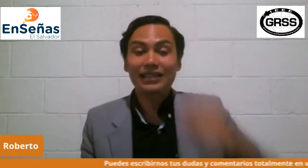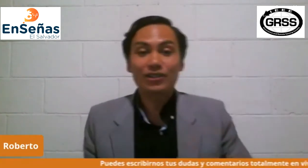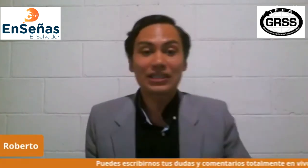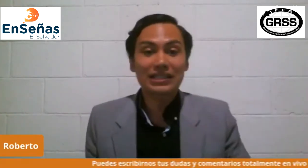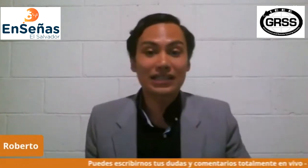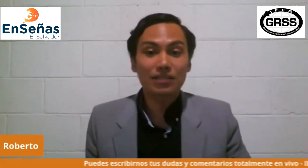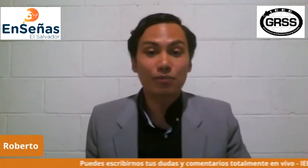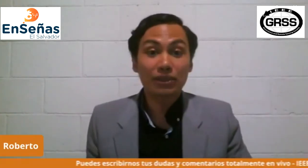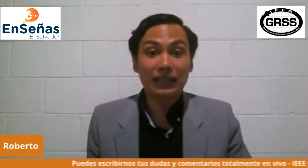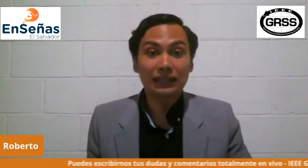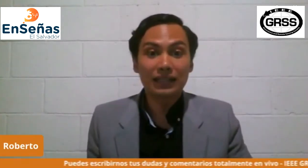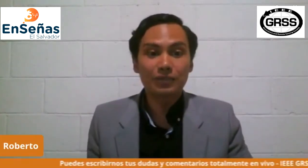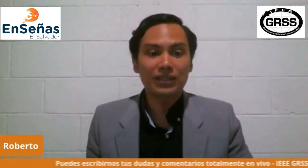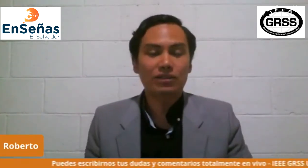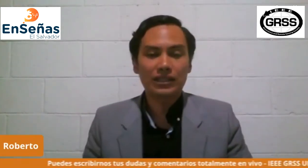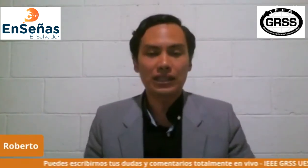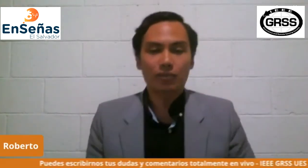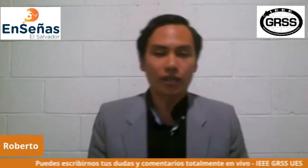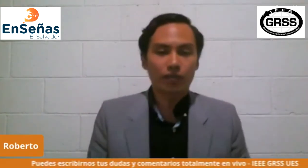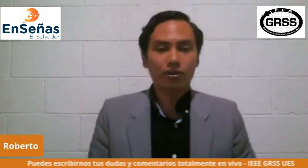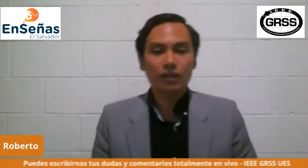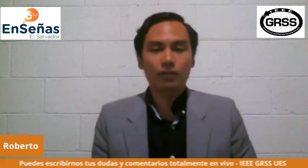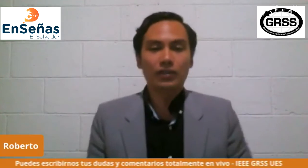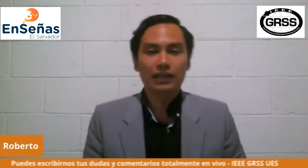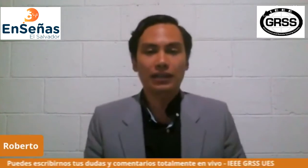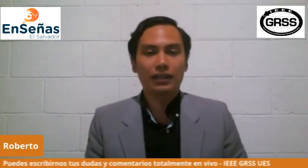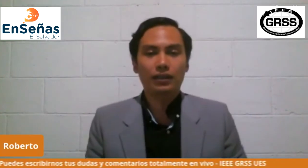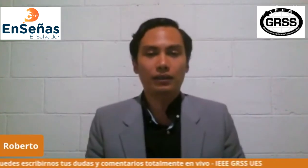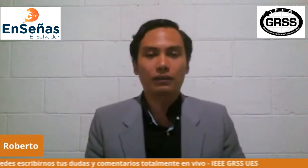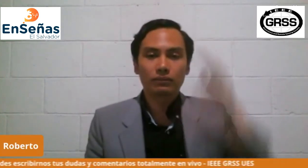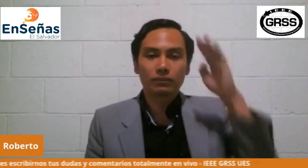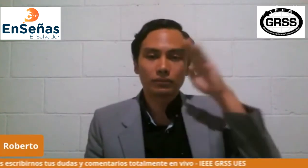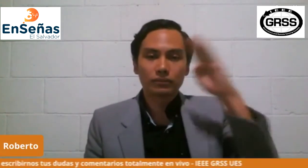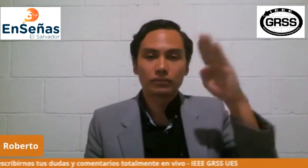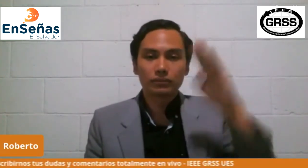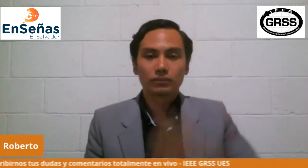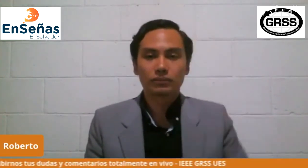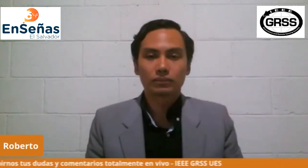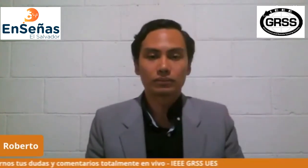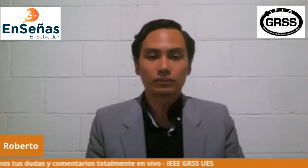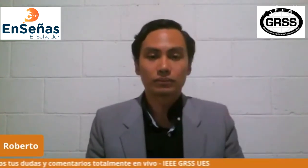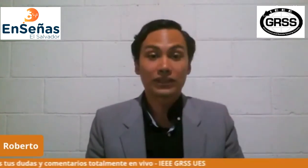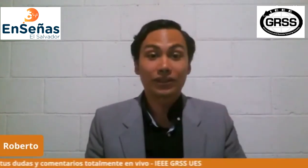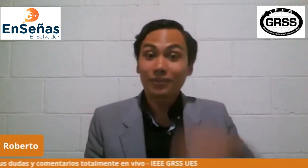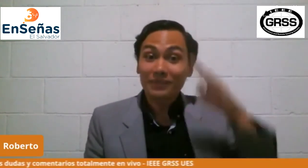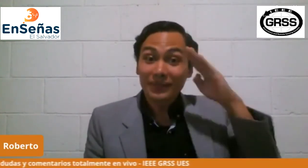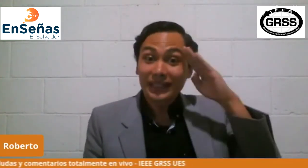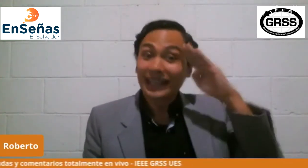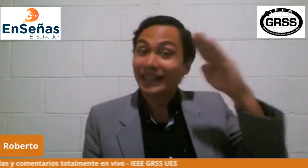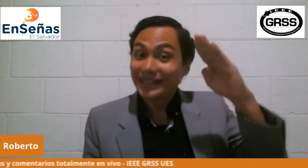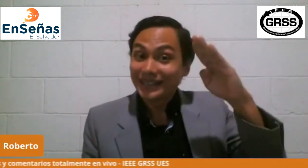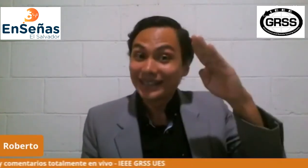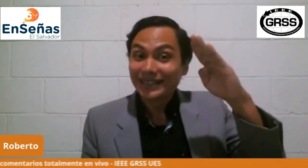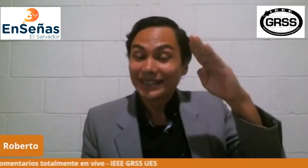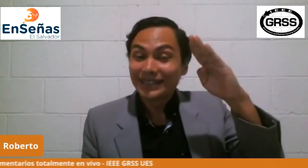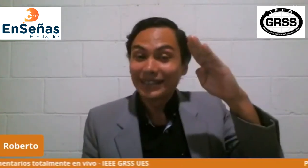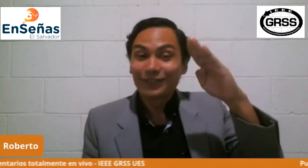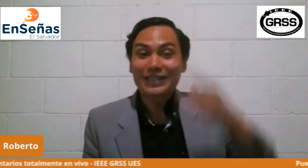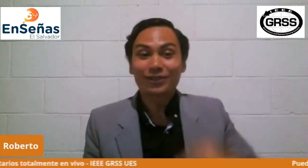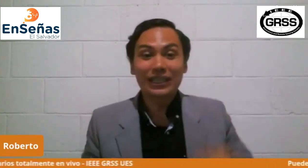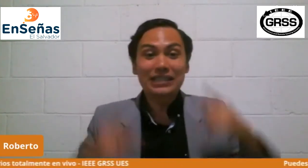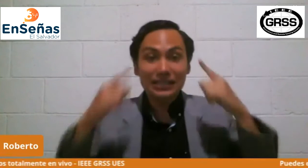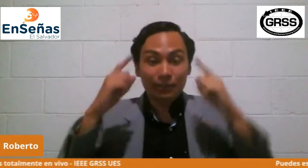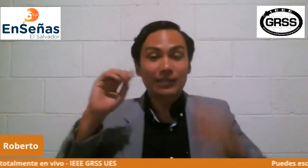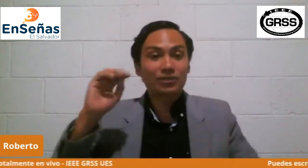Y entonces es importante la expresión facial porque yo no llego donde alguien y le digo, sino con